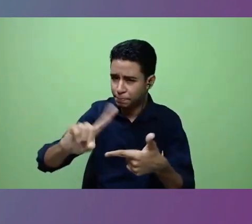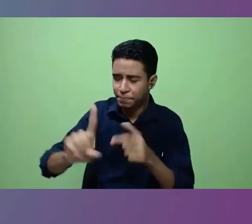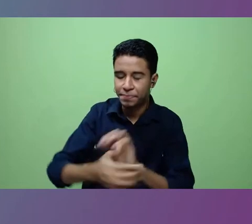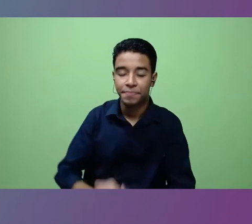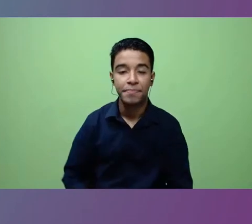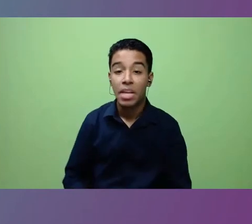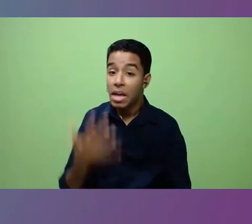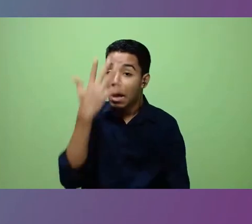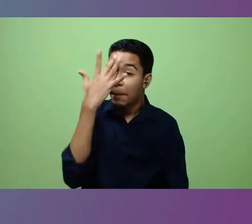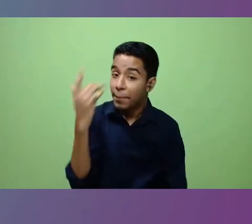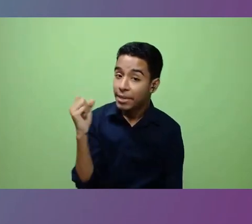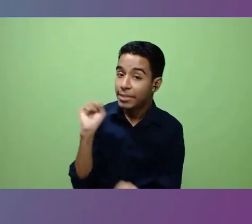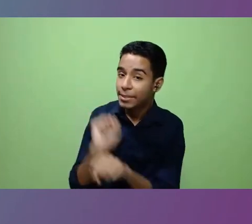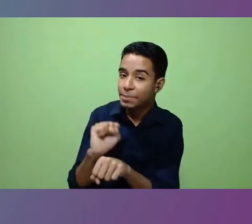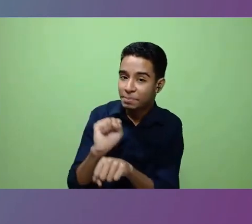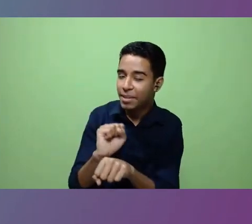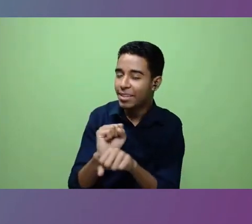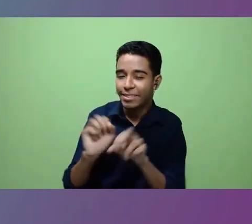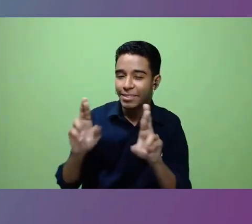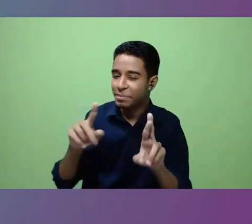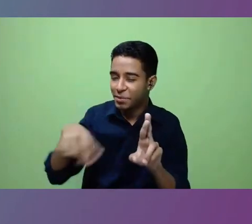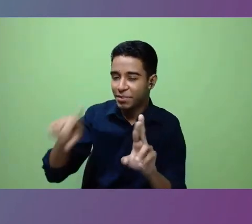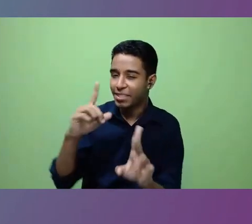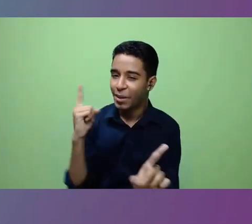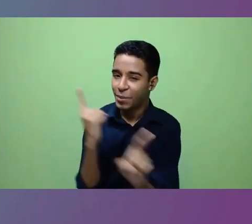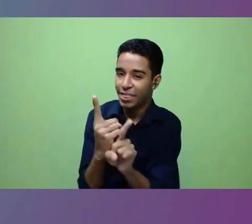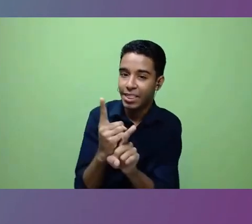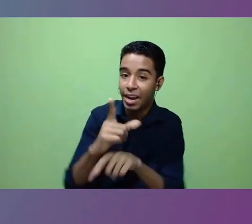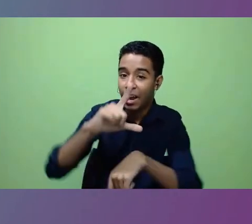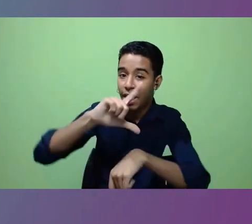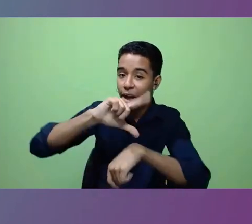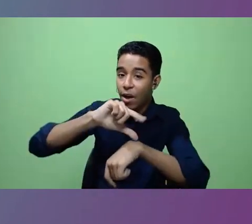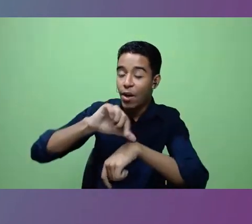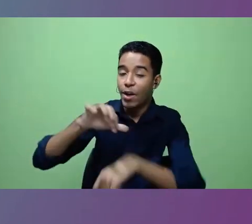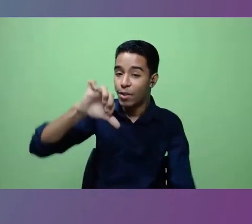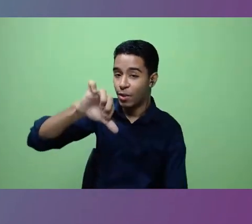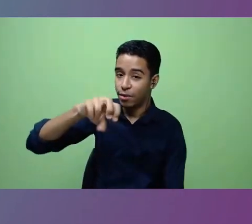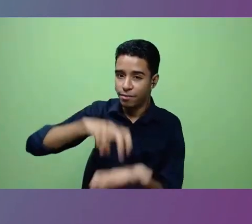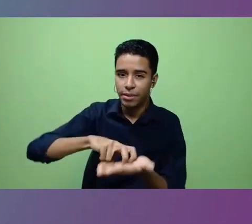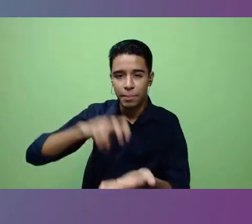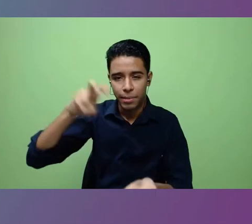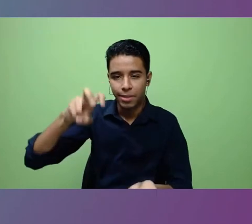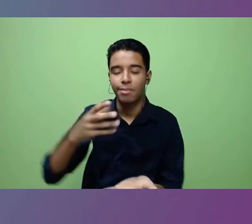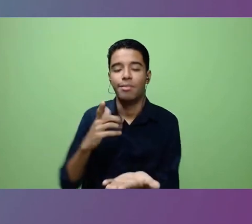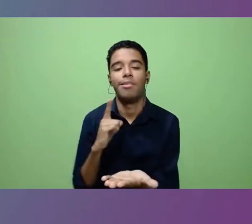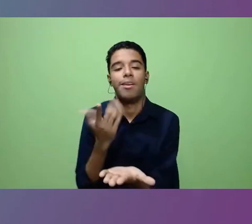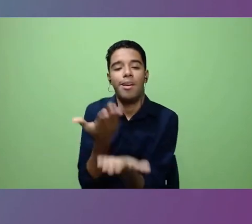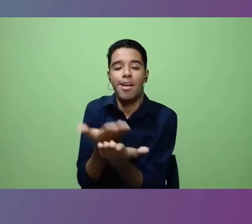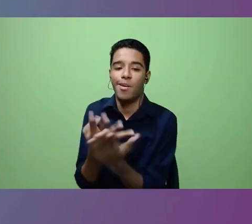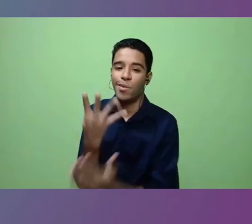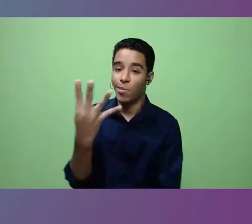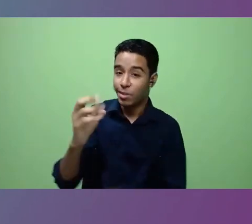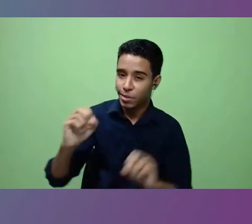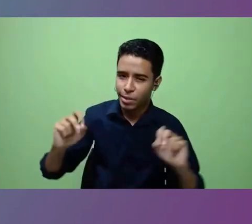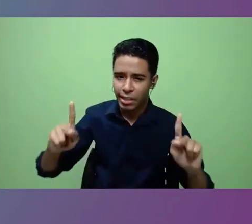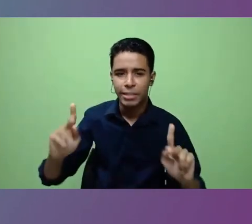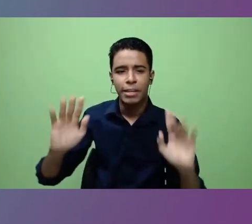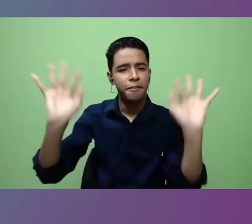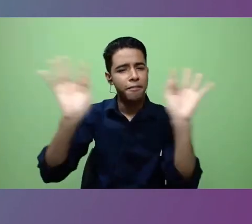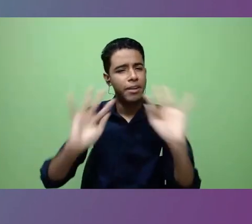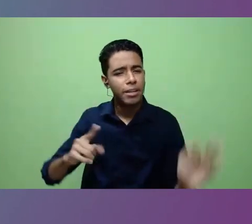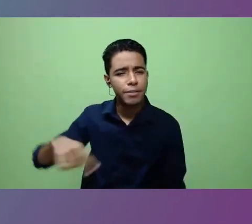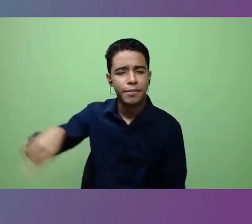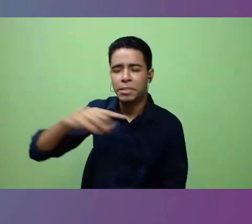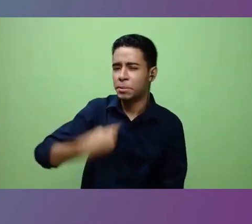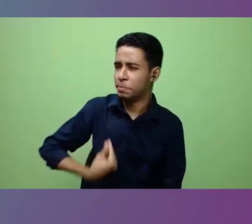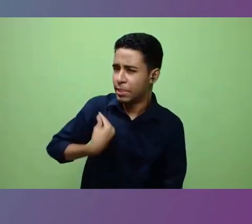da manhã, quando vai ser liberada a nossa próxima aula, tá bom? Fico muito feliz com a participação de todo mundo. Não